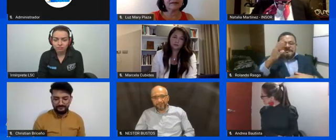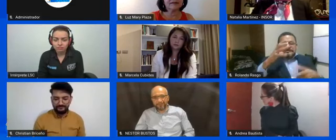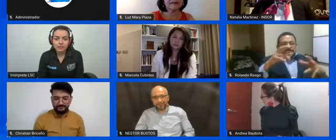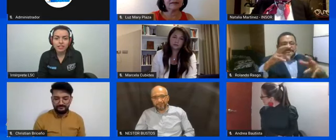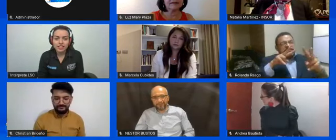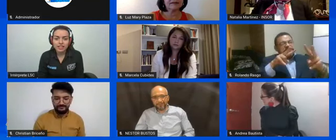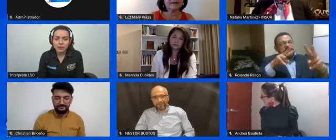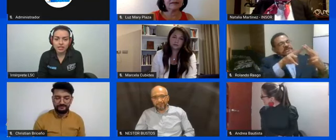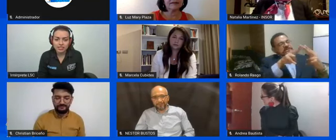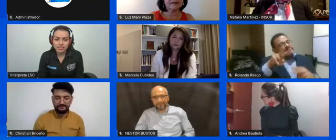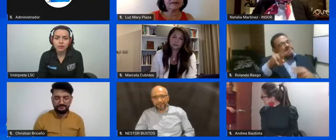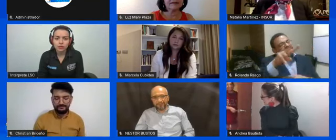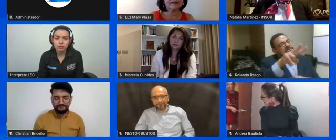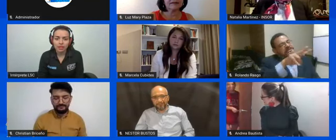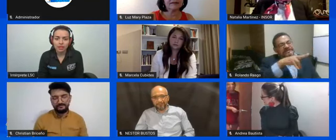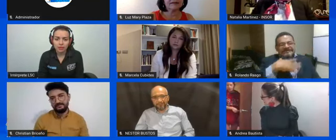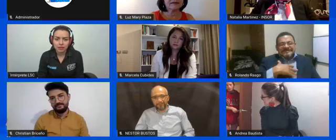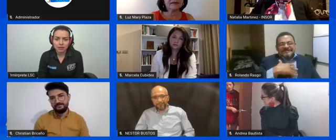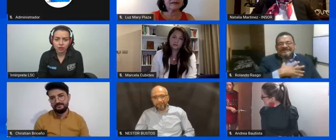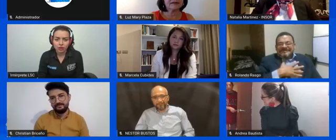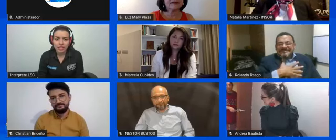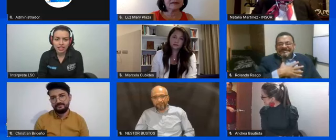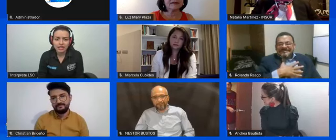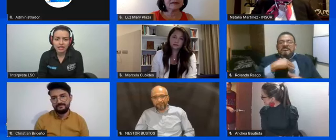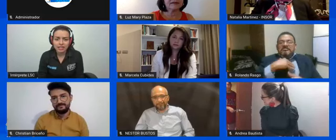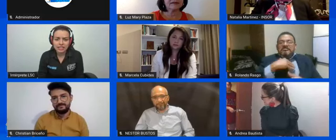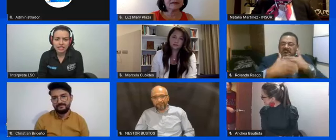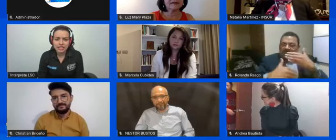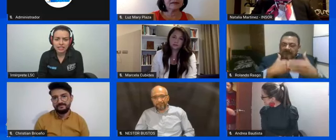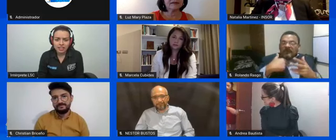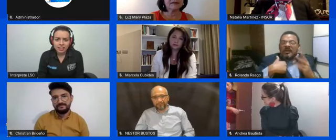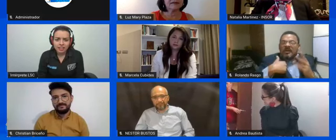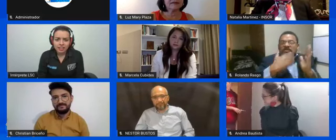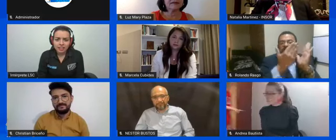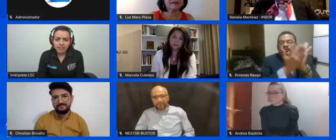no sabía la lengua de señas, pero me hacía comunicar y me entendían.